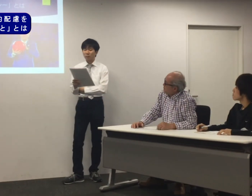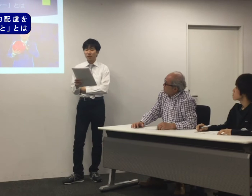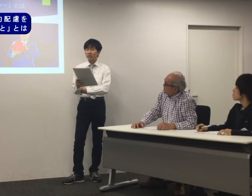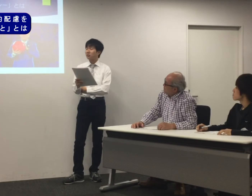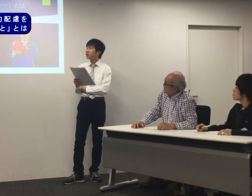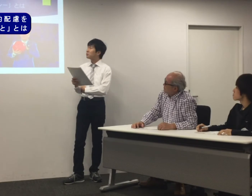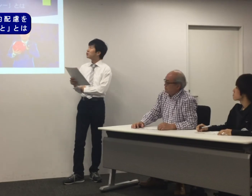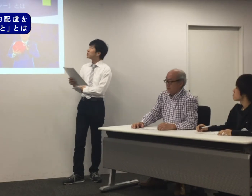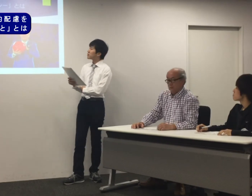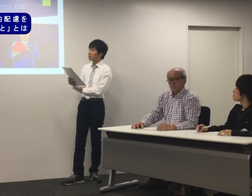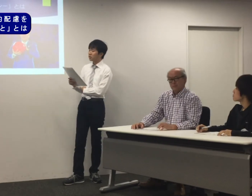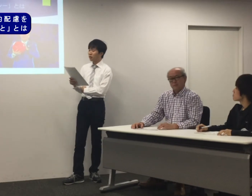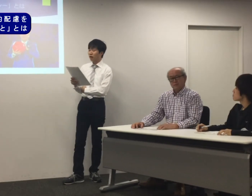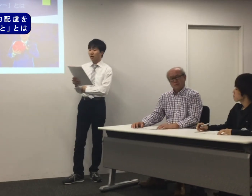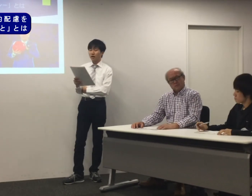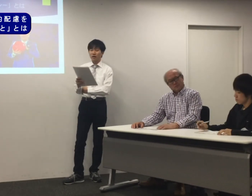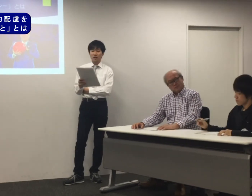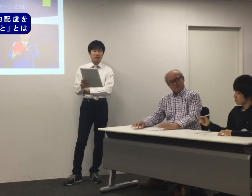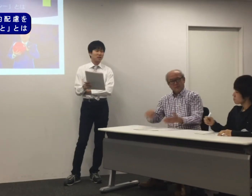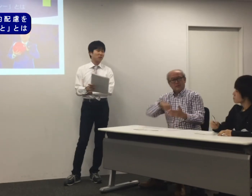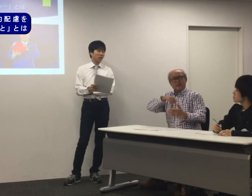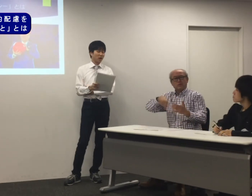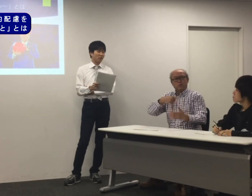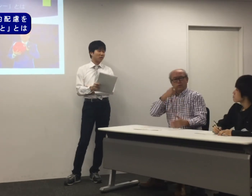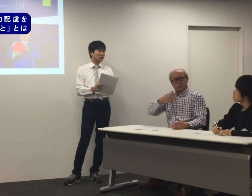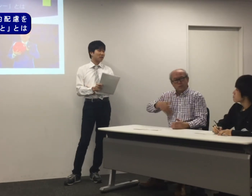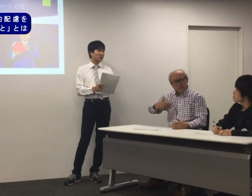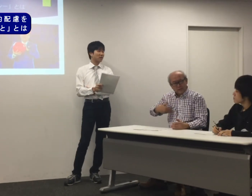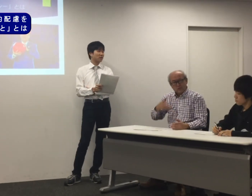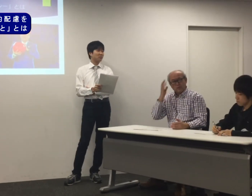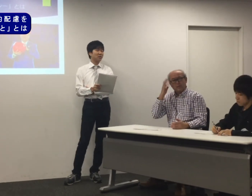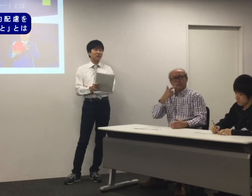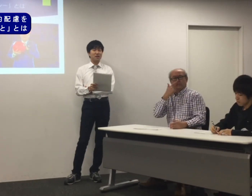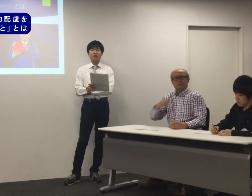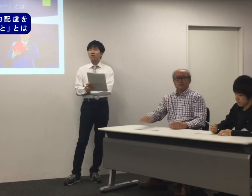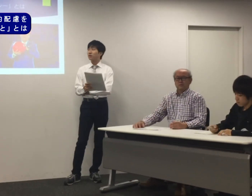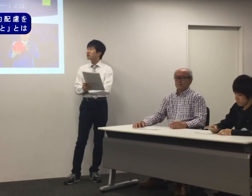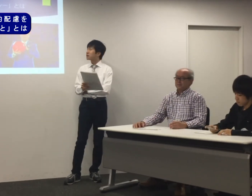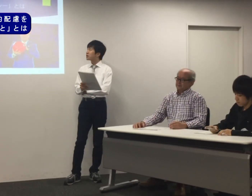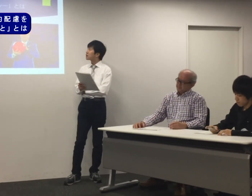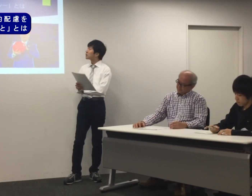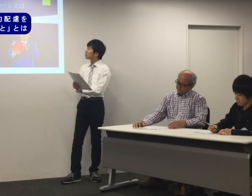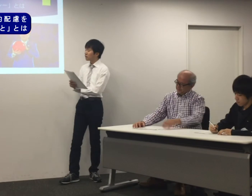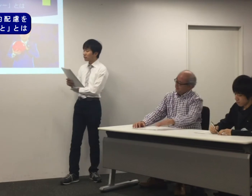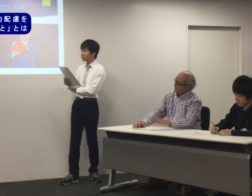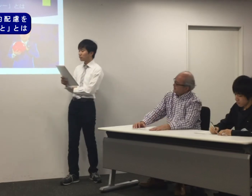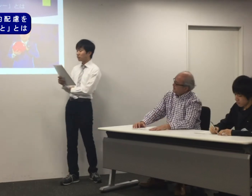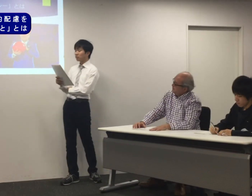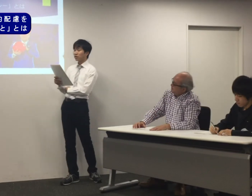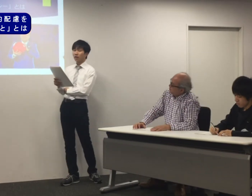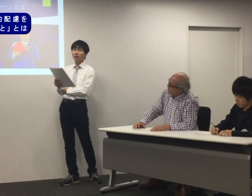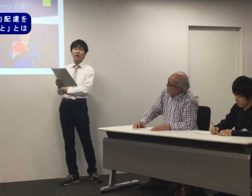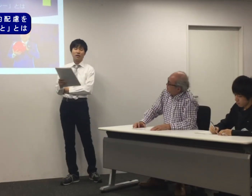パブリックディプロマシーとは政府が国際社会の締めに直接働きかけることによって自国